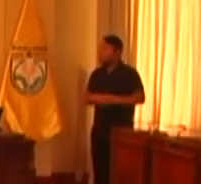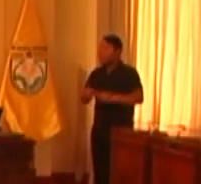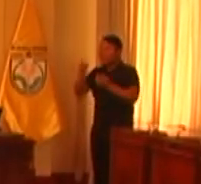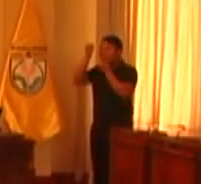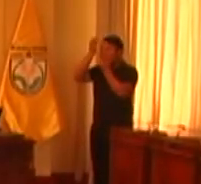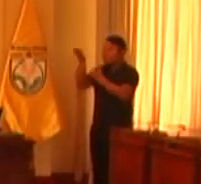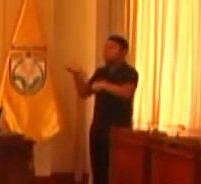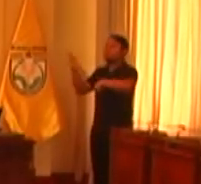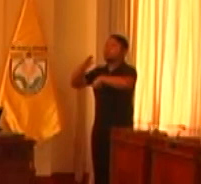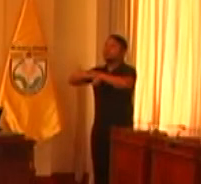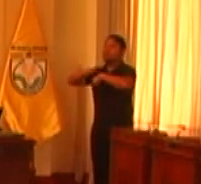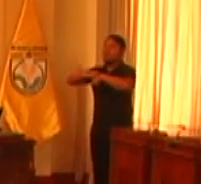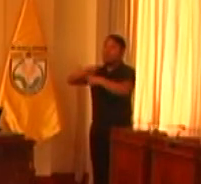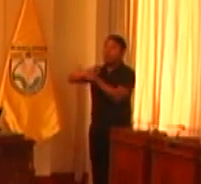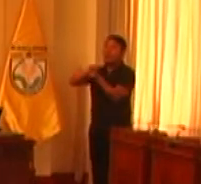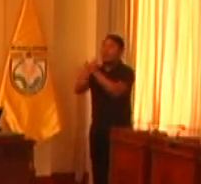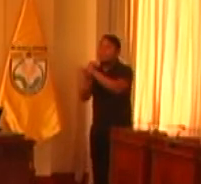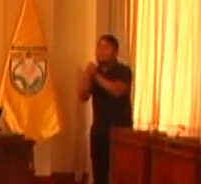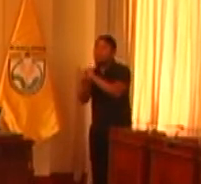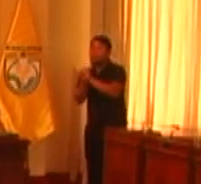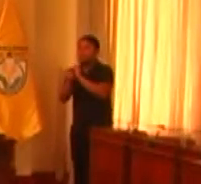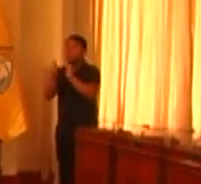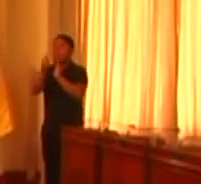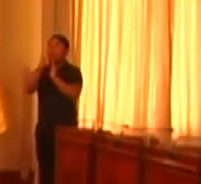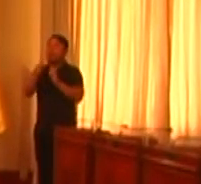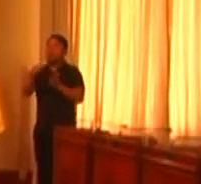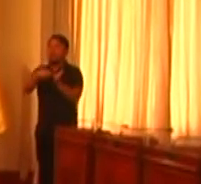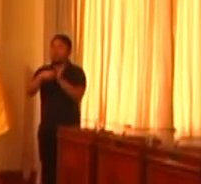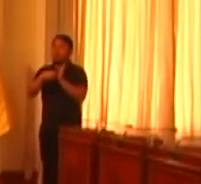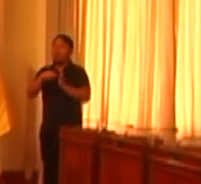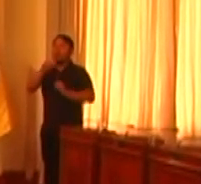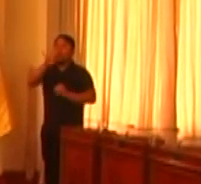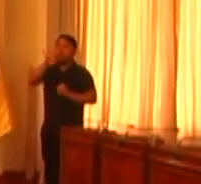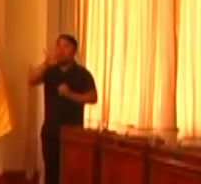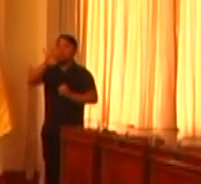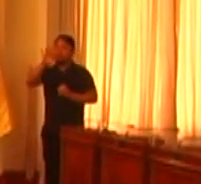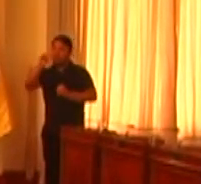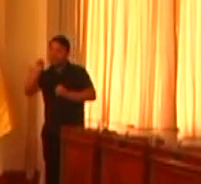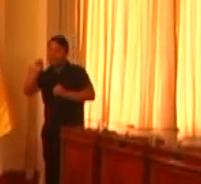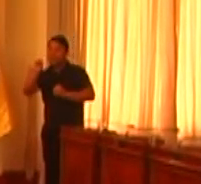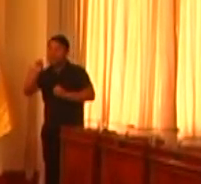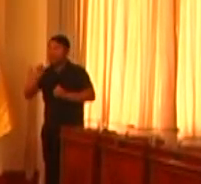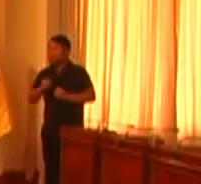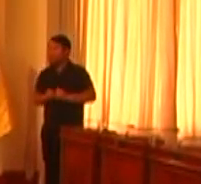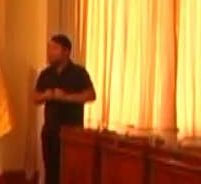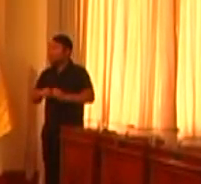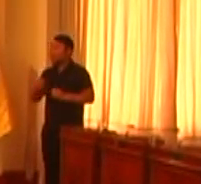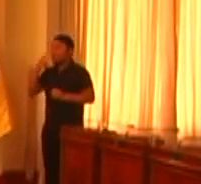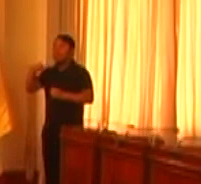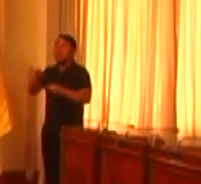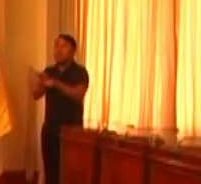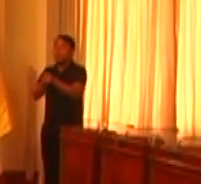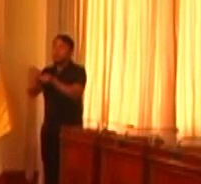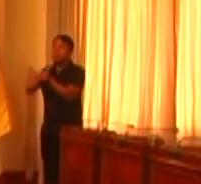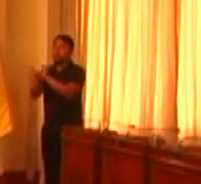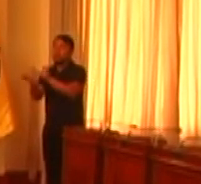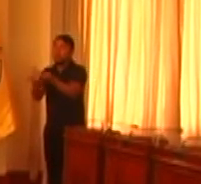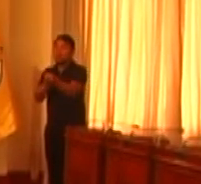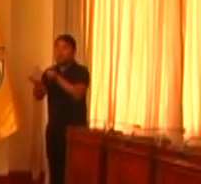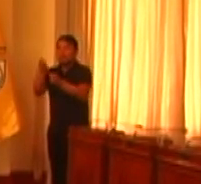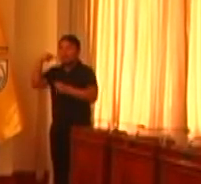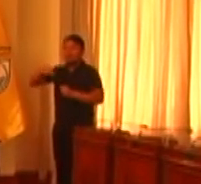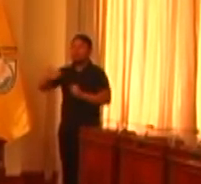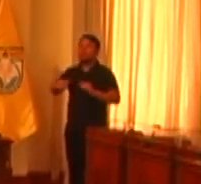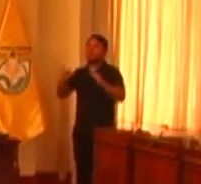Informe sobre la modificación de la ordenanza 490 que aprueba el texto único de procedimientos administrativos TUPA de la